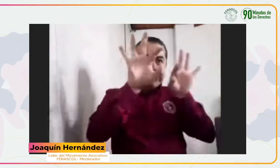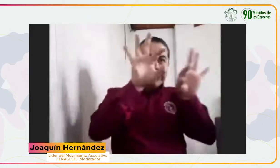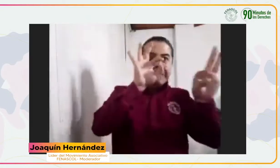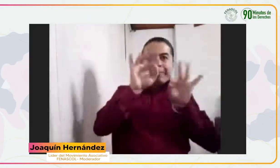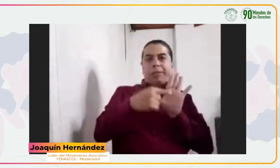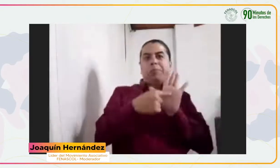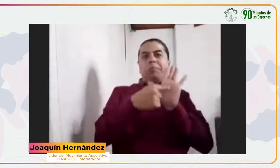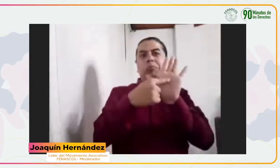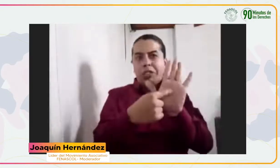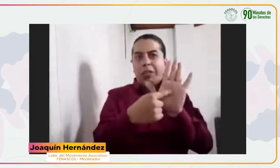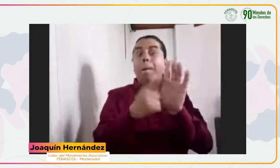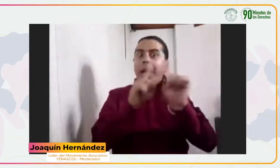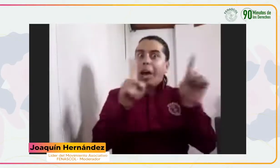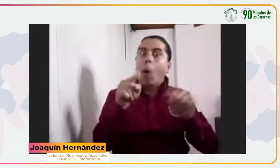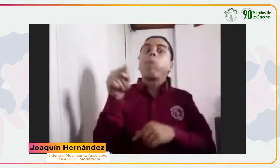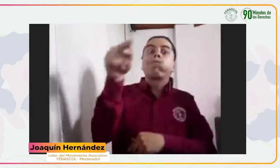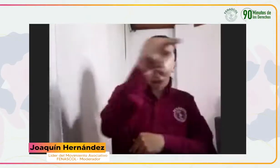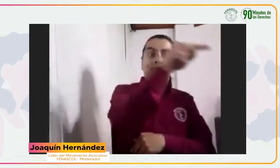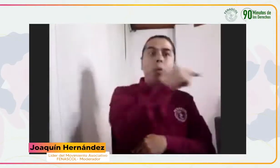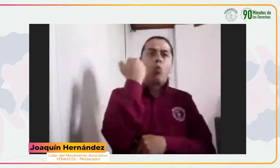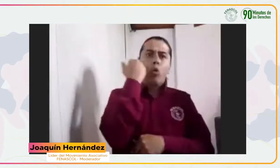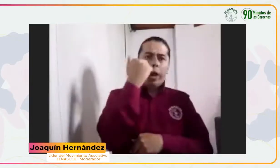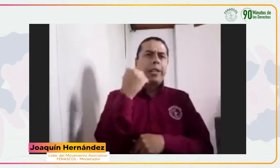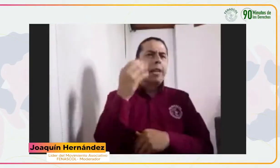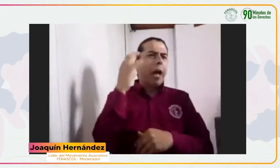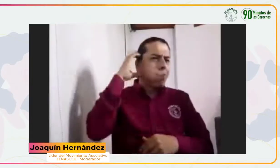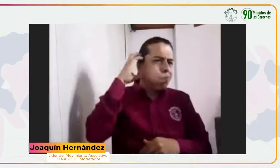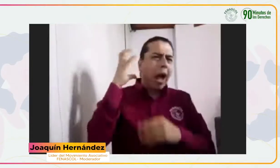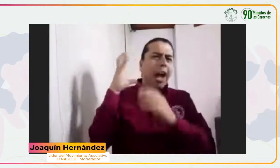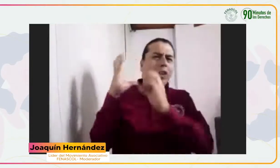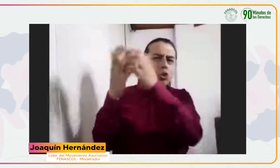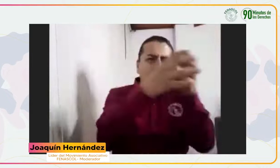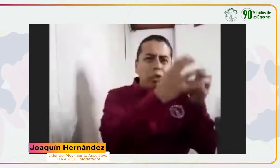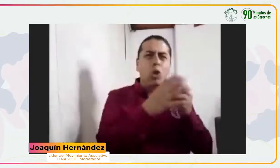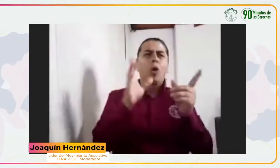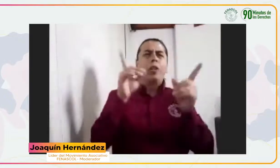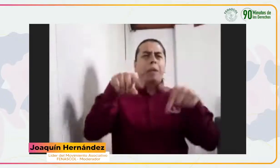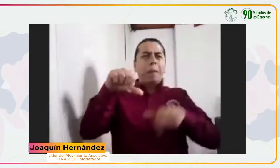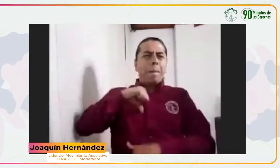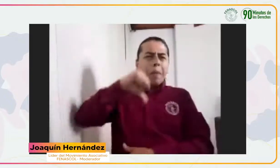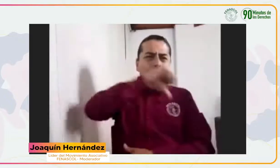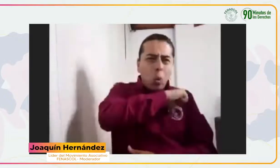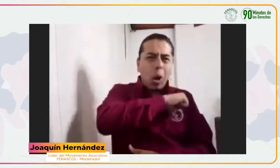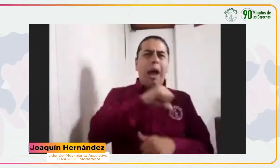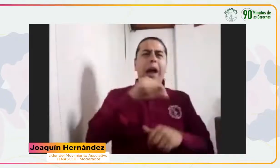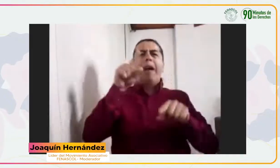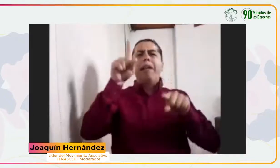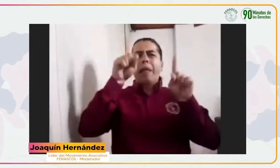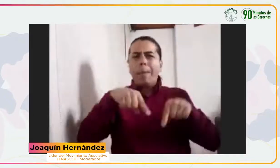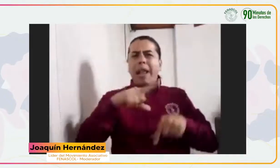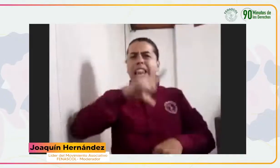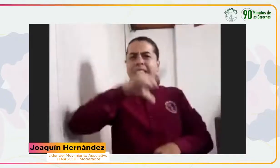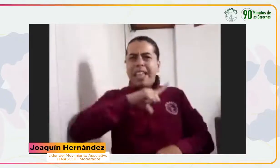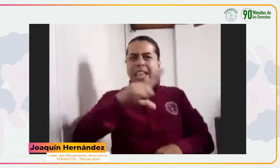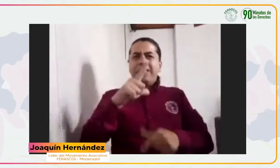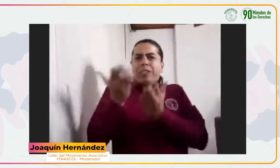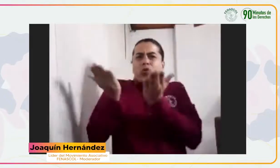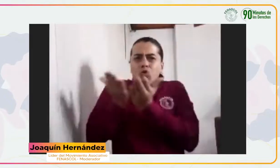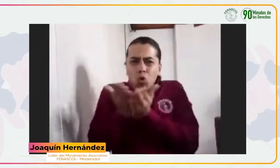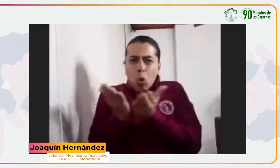posible invitar a 10, que fue complejo, pero encontrarnos ahora con ustedes, con esa característica, ese